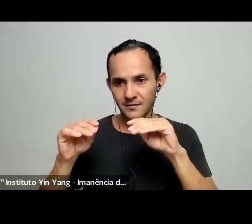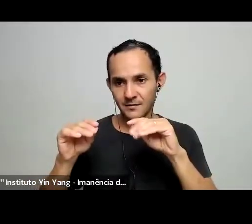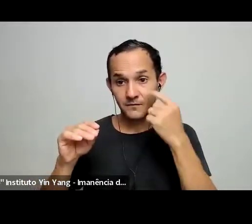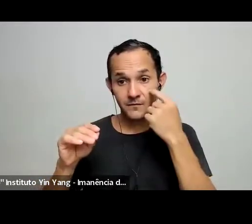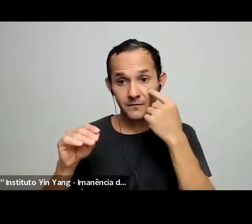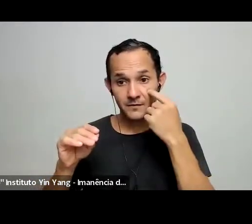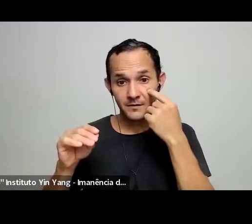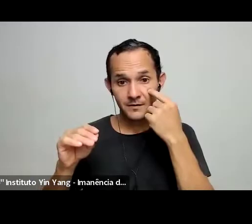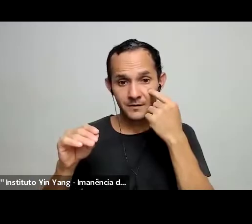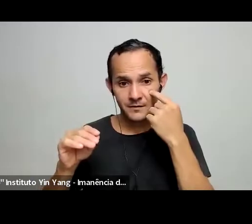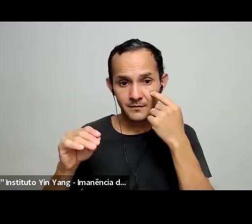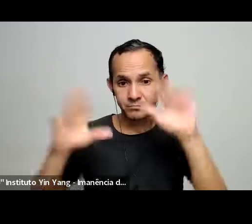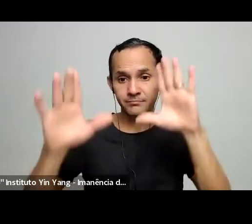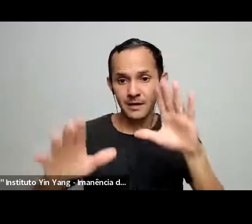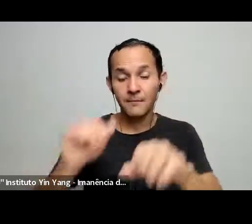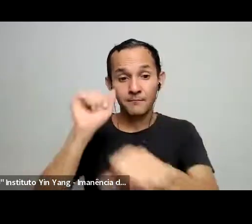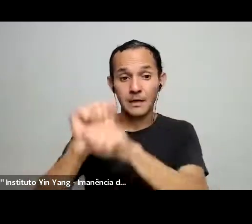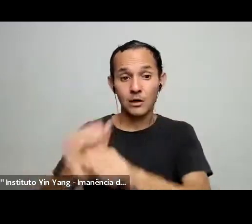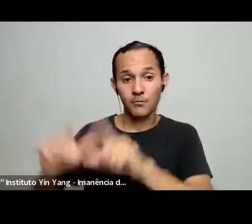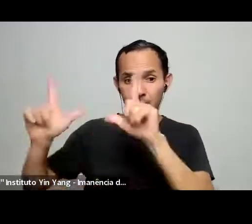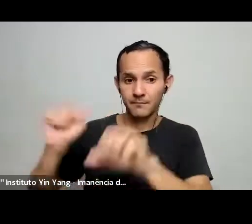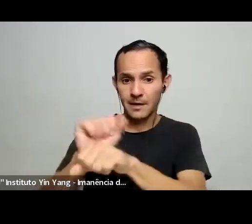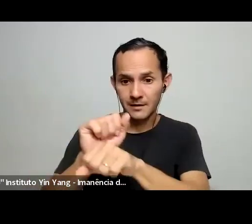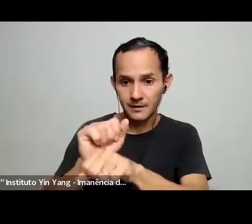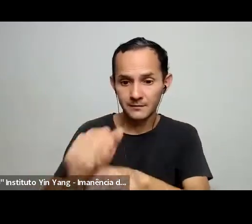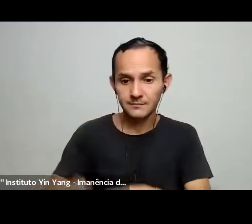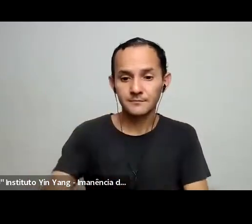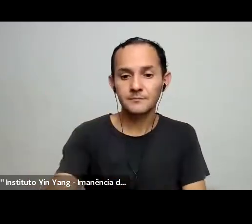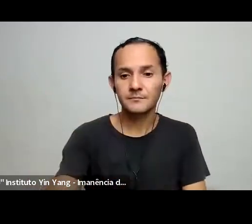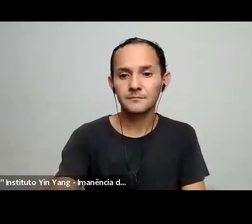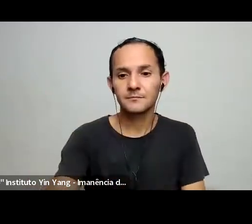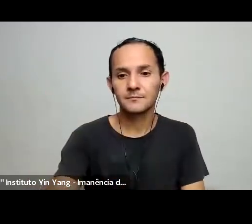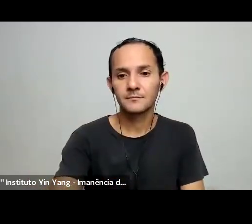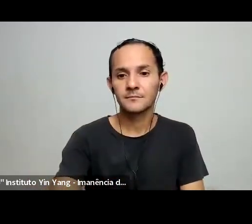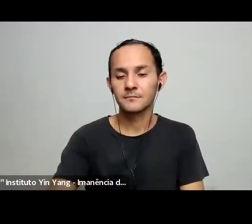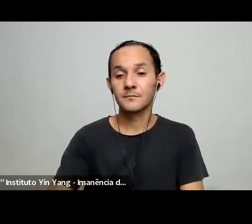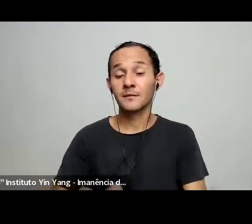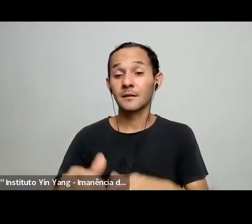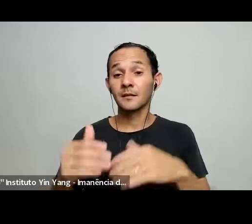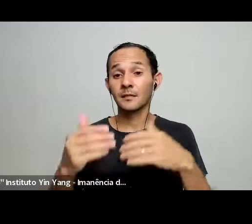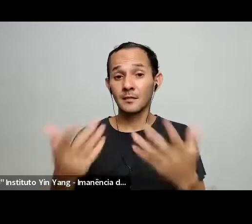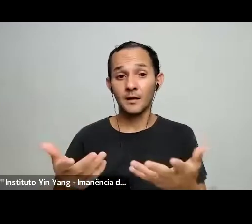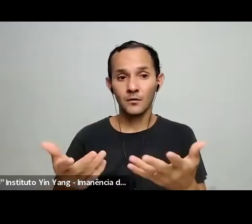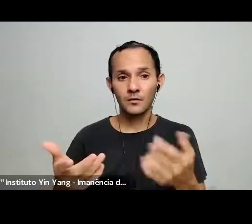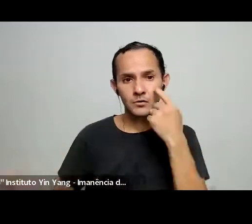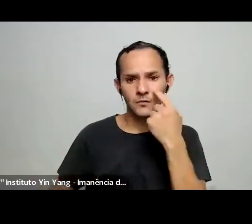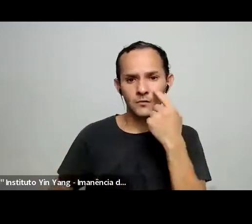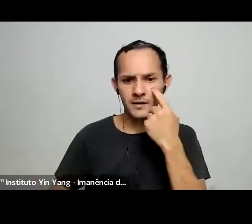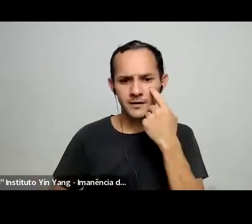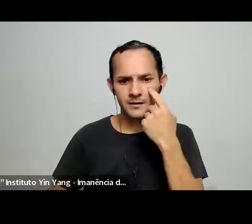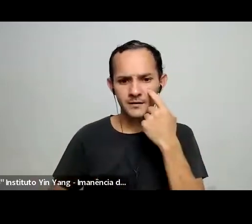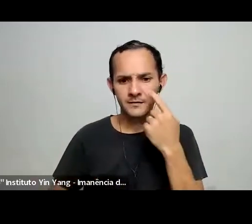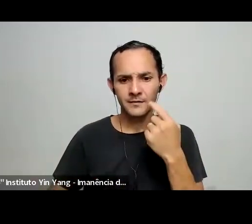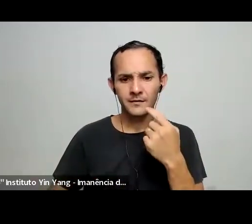Pausei, parei de compartilhar. Isso. Então, deixa eu ver se é essa aqui